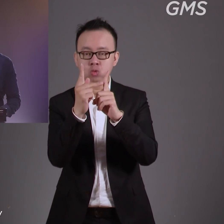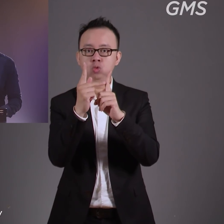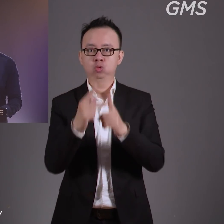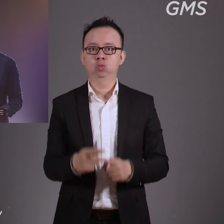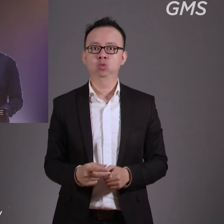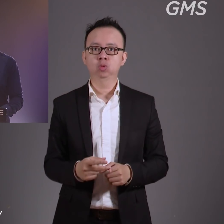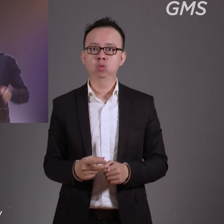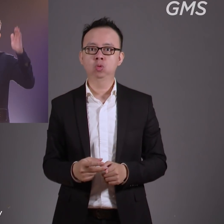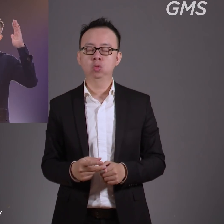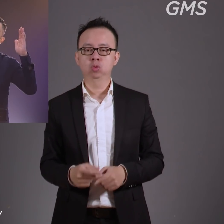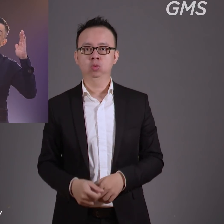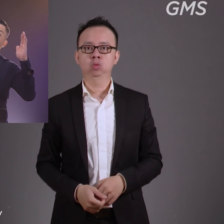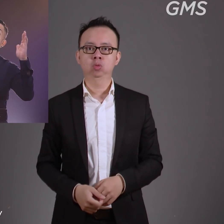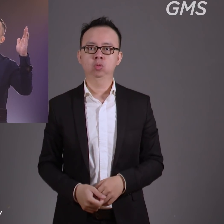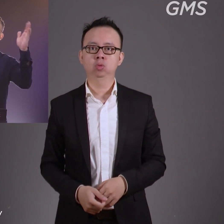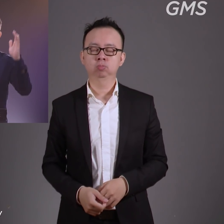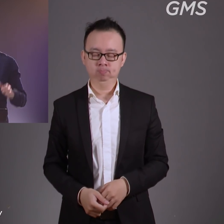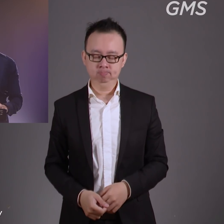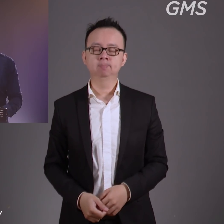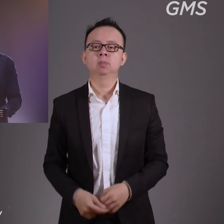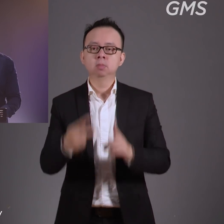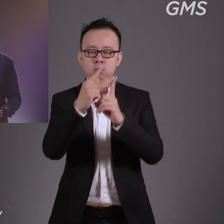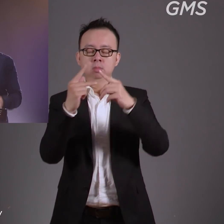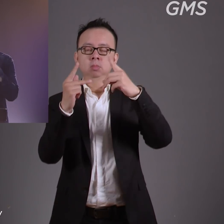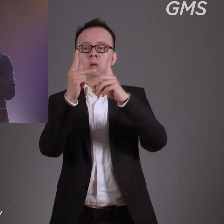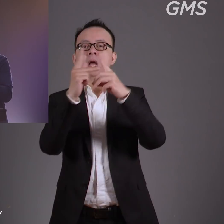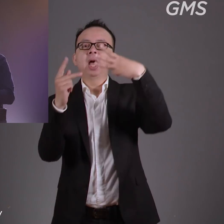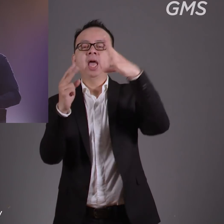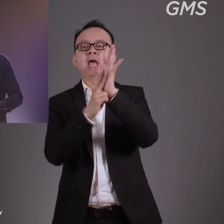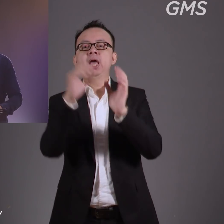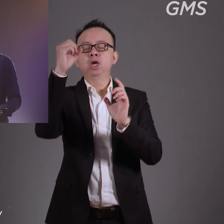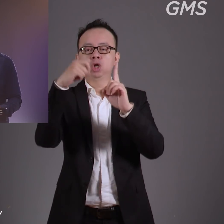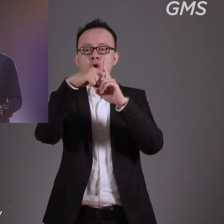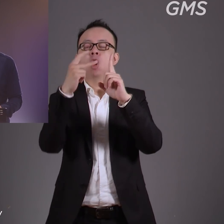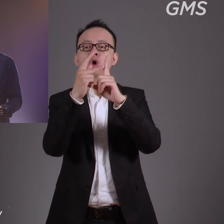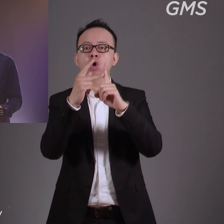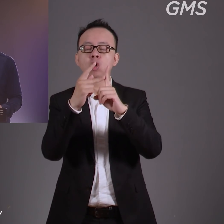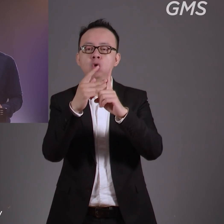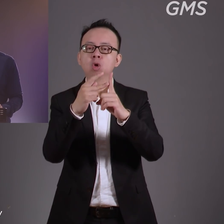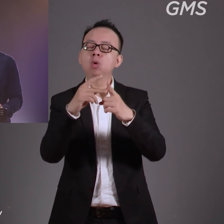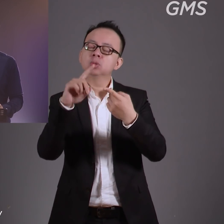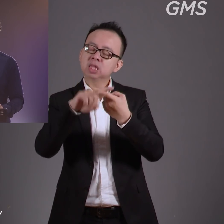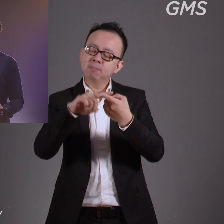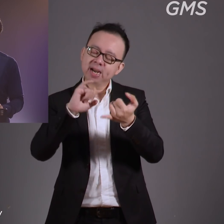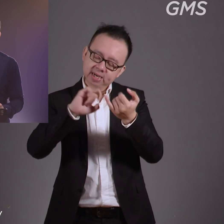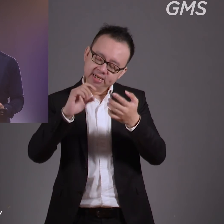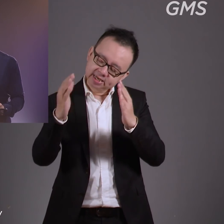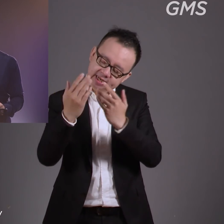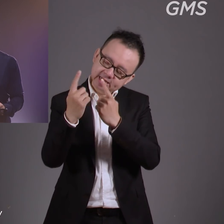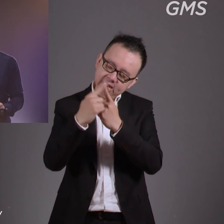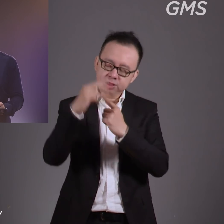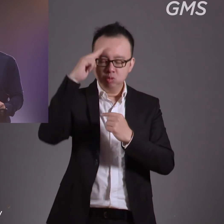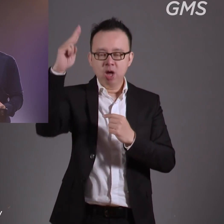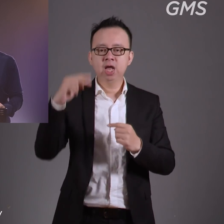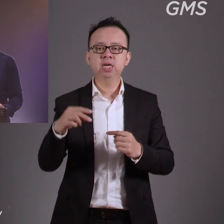pula. Di Henok dia bergaul dengan Tuhan, Nuh membangun bahtera. Nuh menjadi kepanjangan